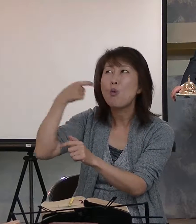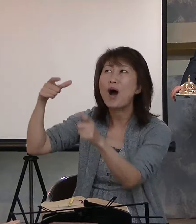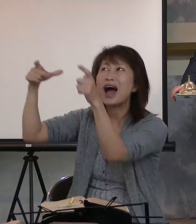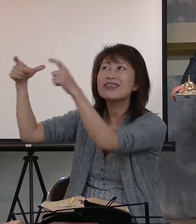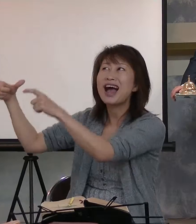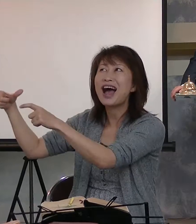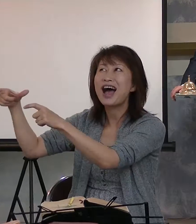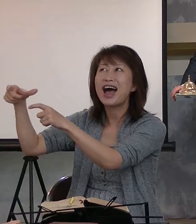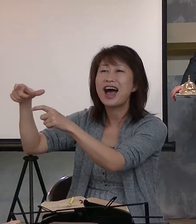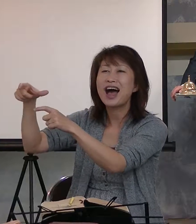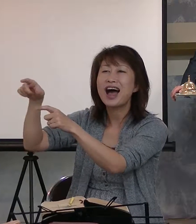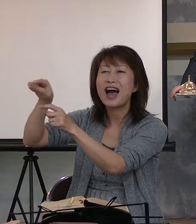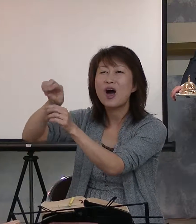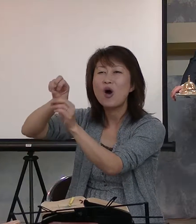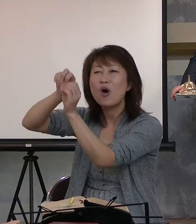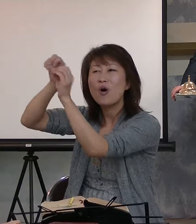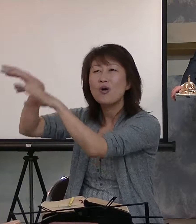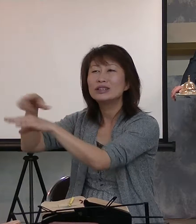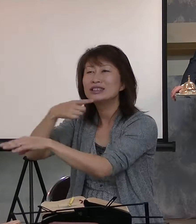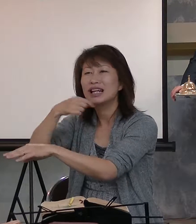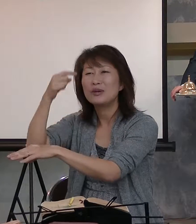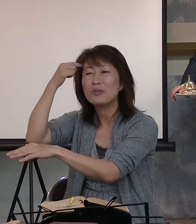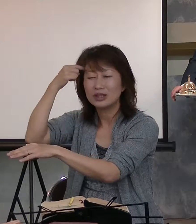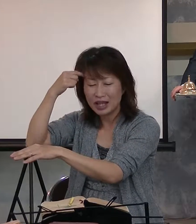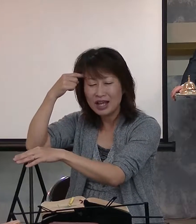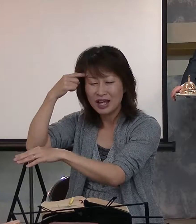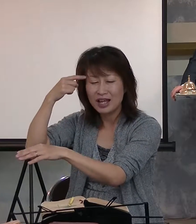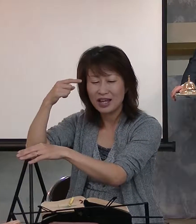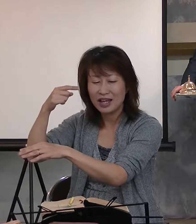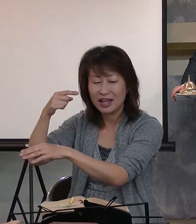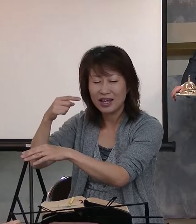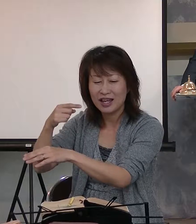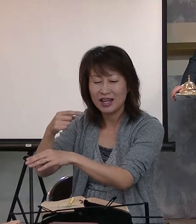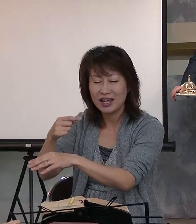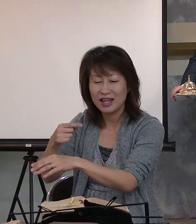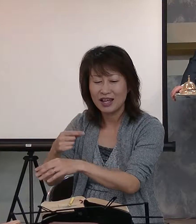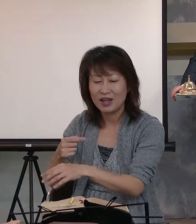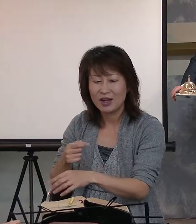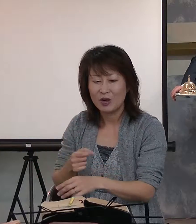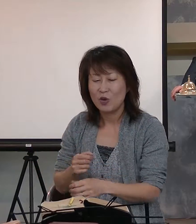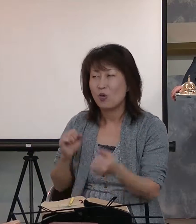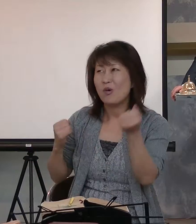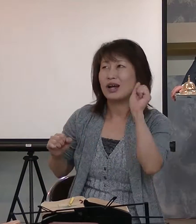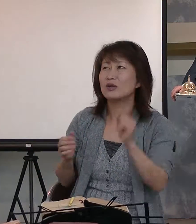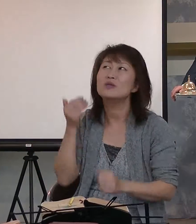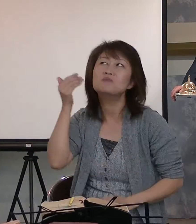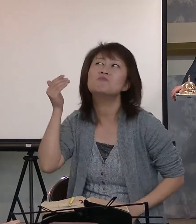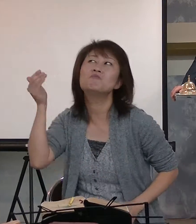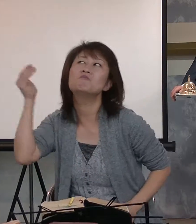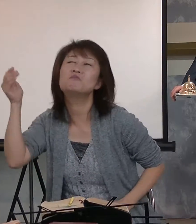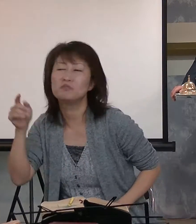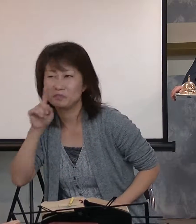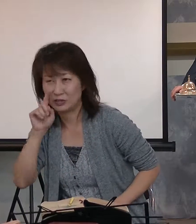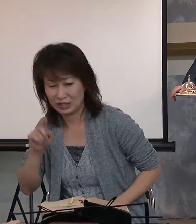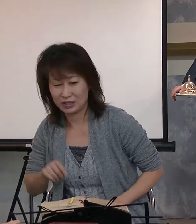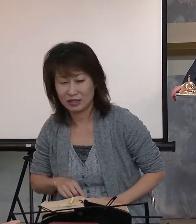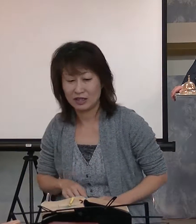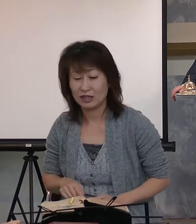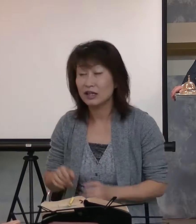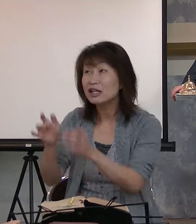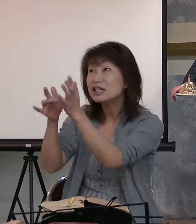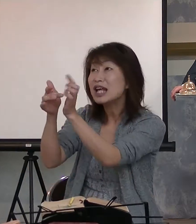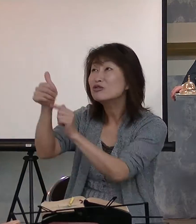な質問を持ってイエス・キリストに近づき、イエス・キリストの権威はどこから来て